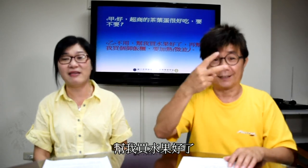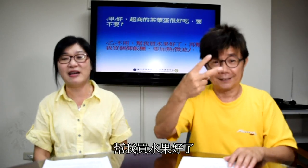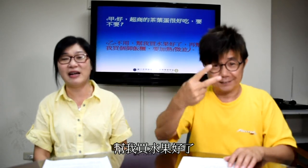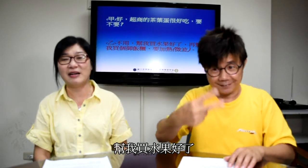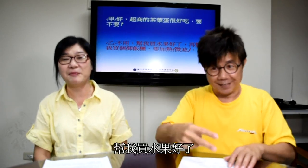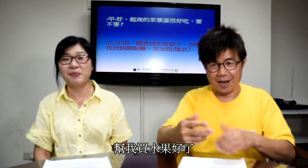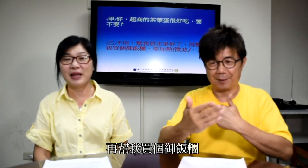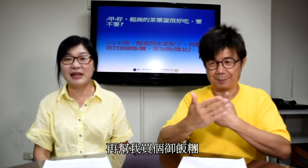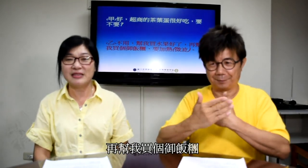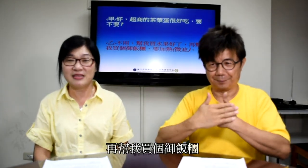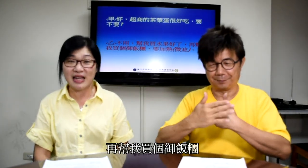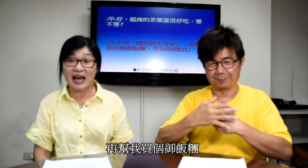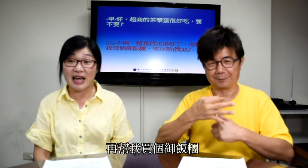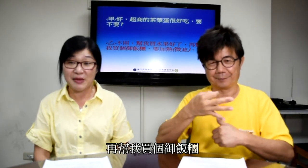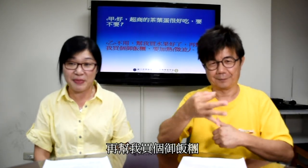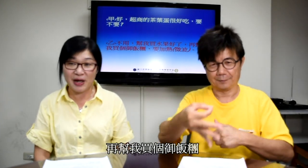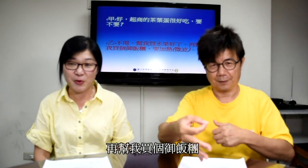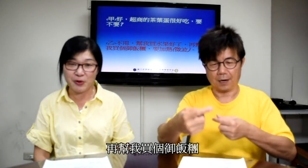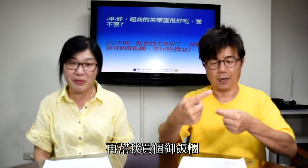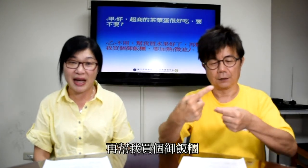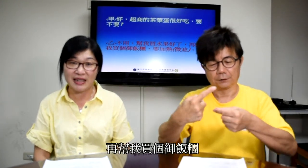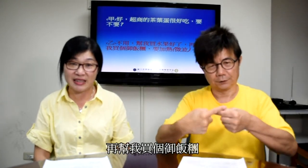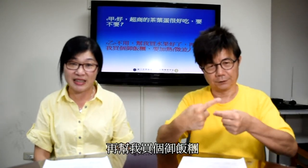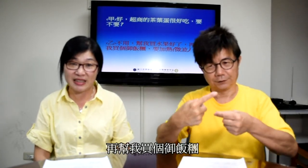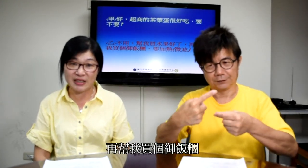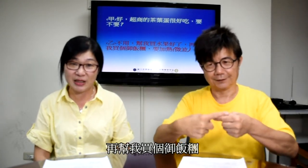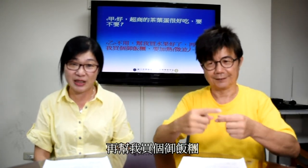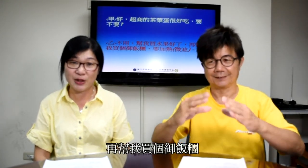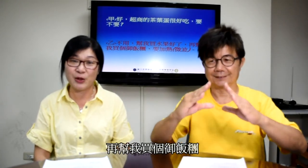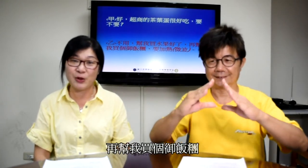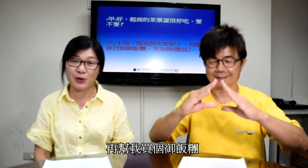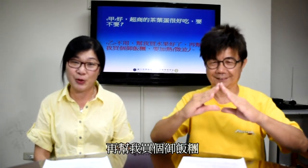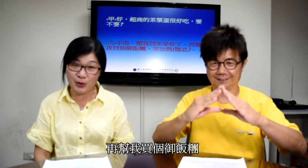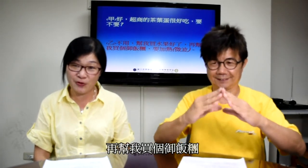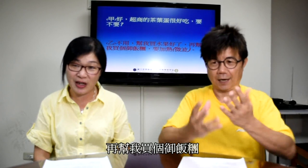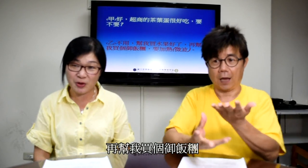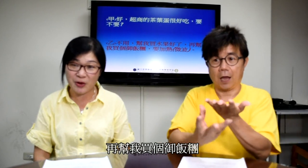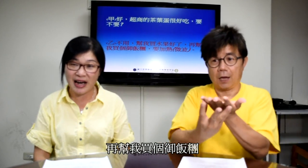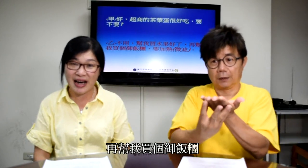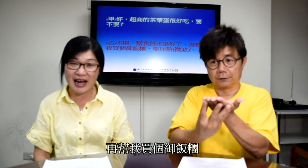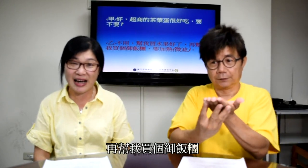了，再帮我买个玉饭团，